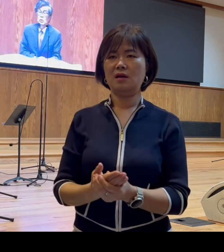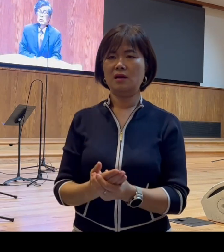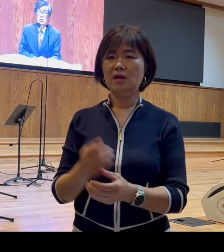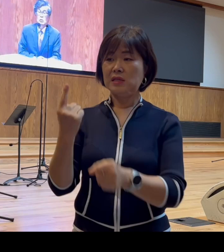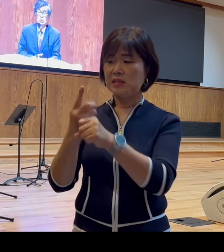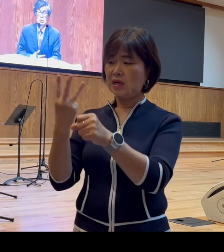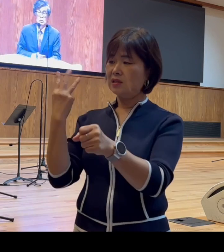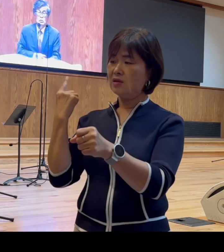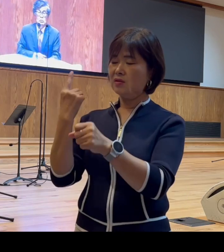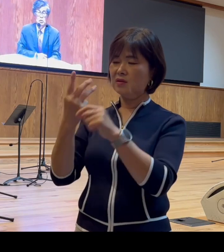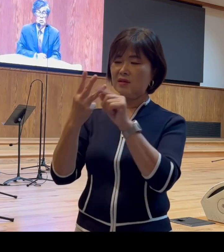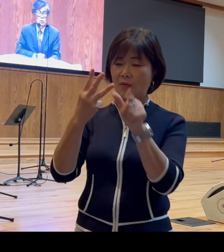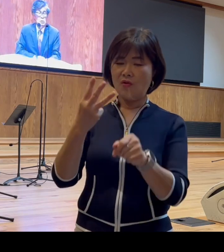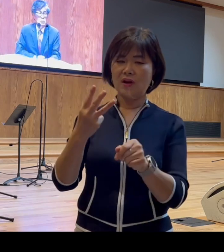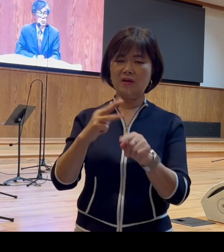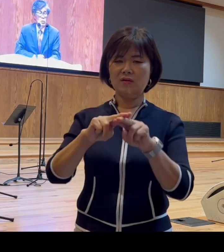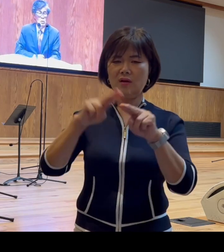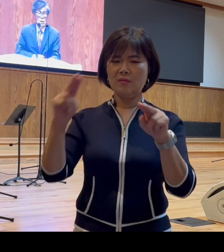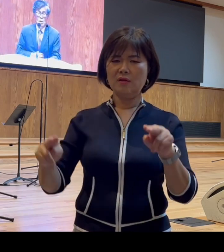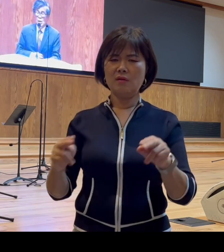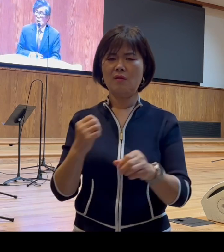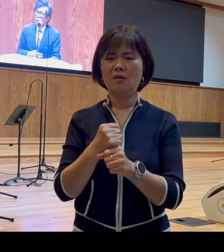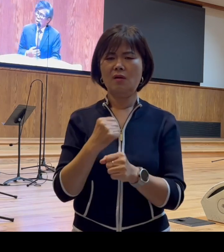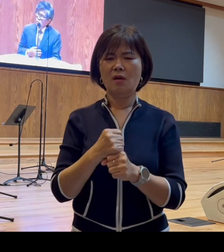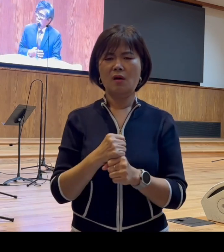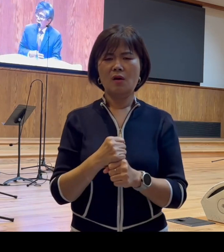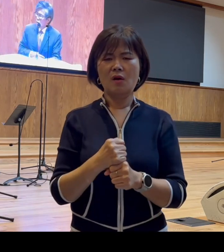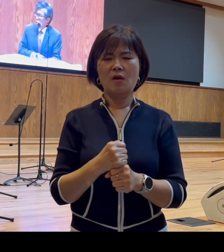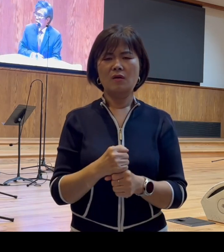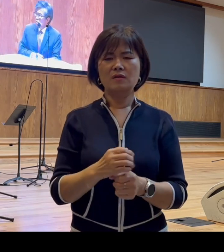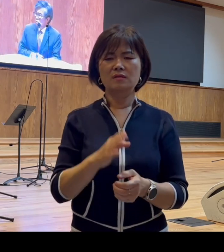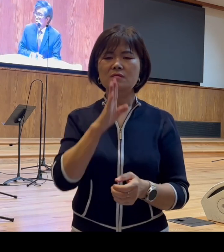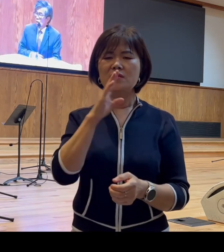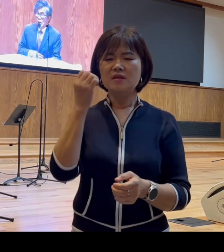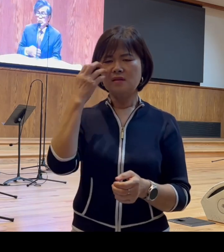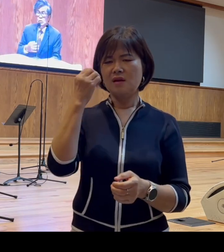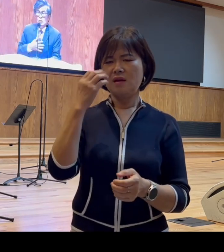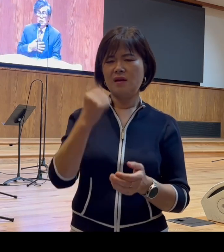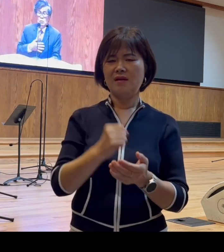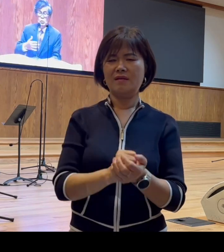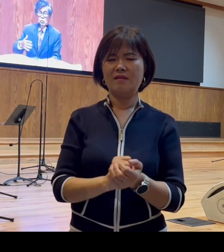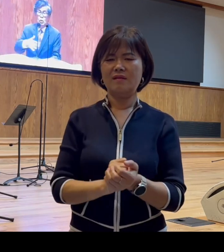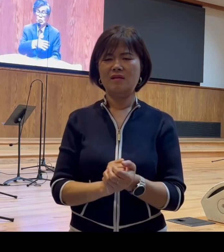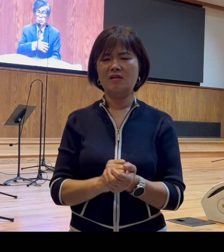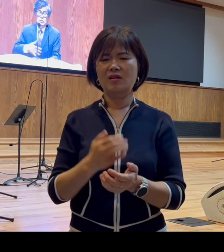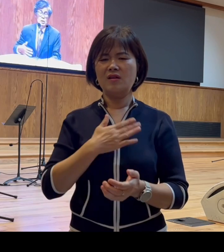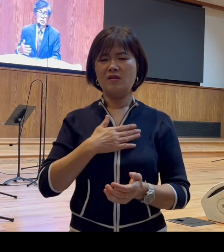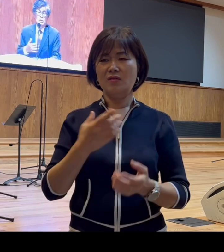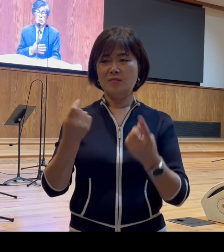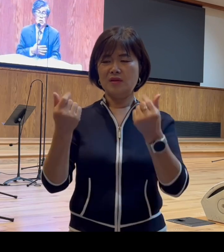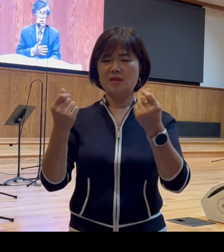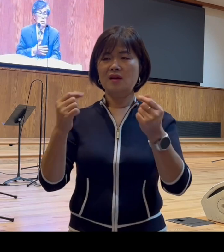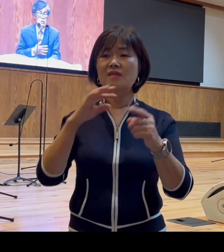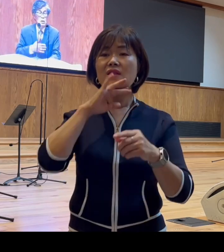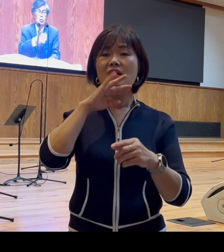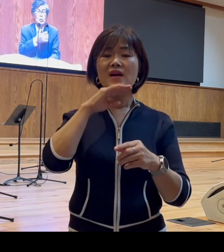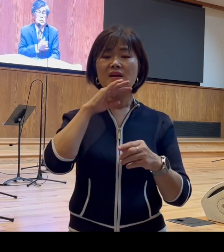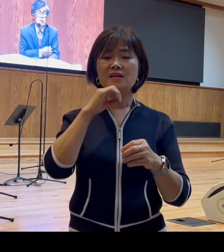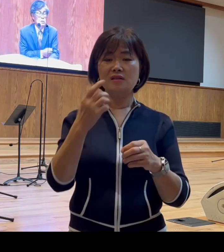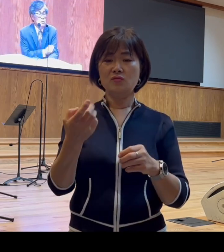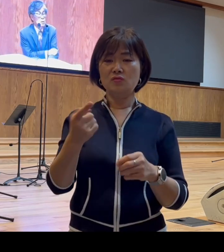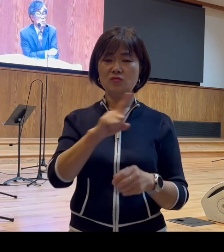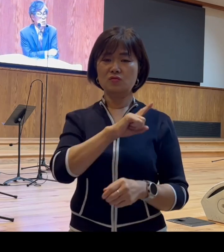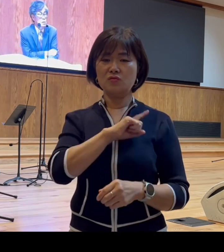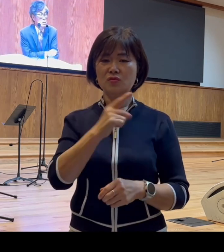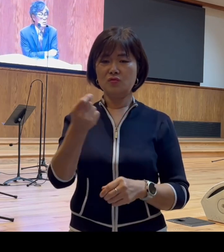작년 3월에 은퇴하면서 젊은 목사님들 근데 아주 참 이상하더라고요. 아주 뭐 저하고 비슷한 연령대 제가 조금